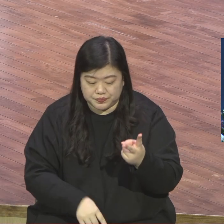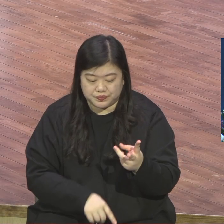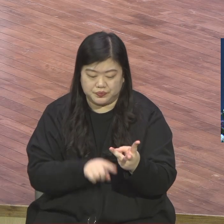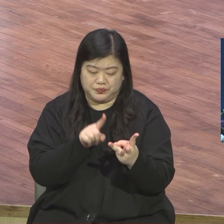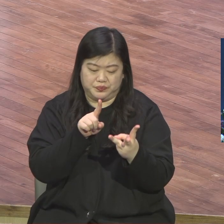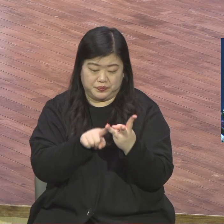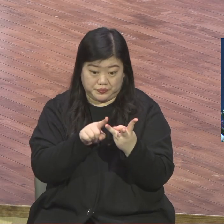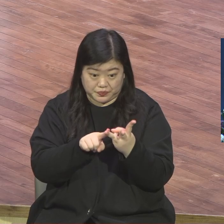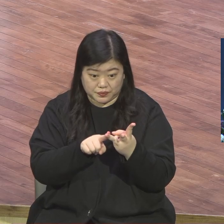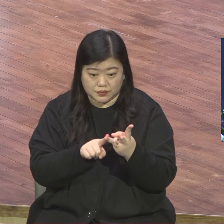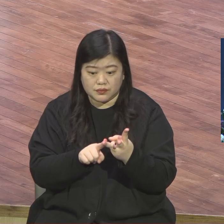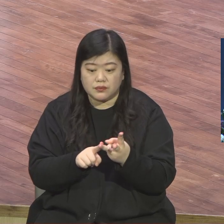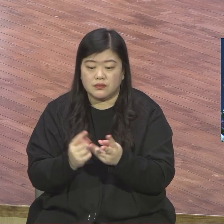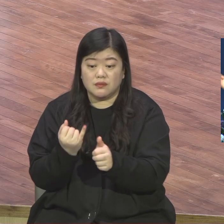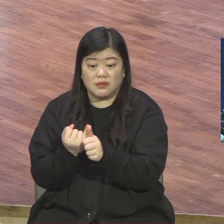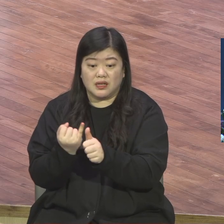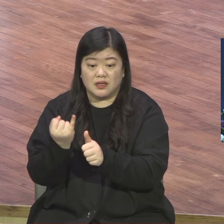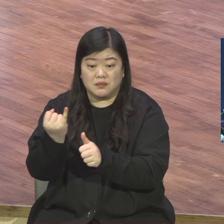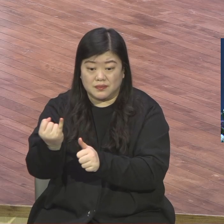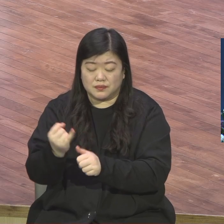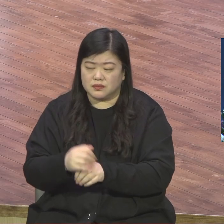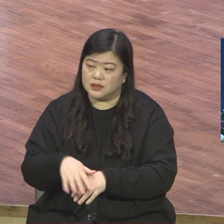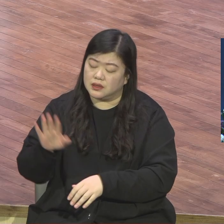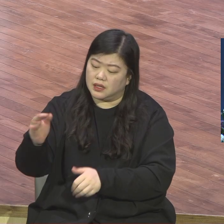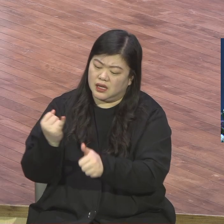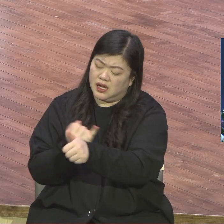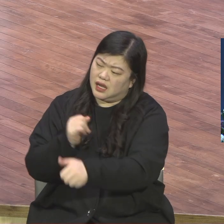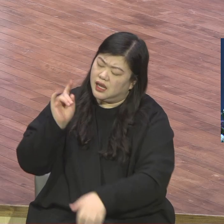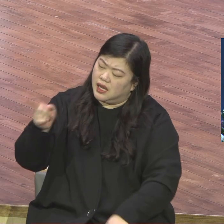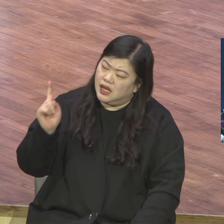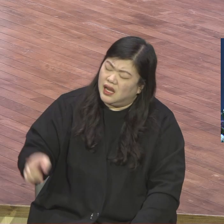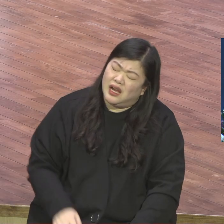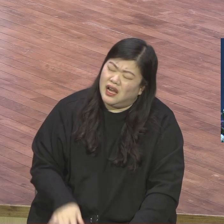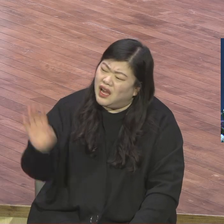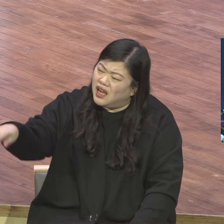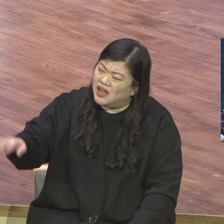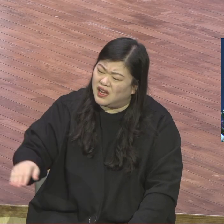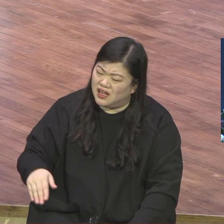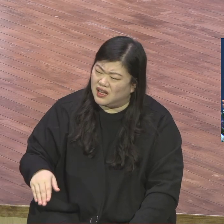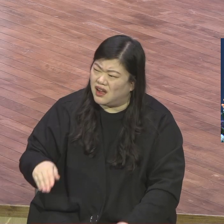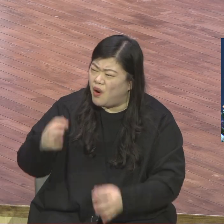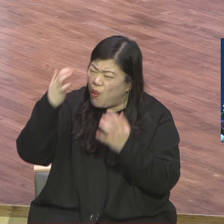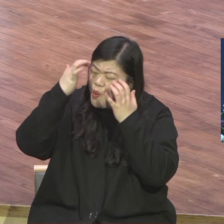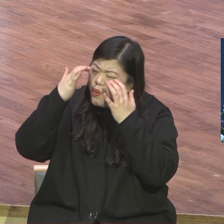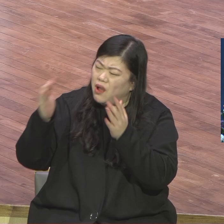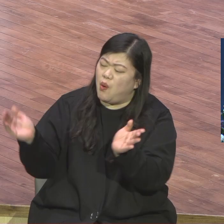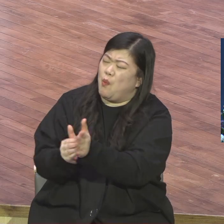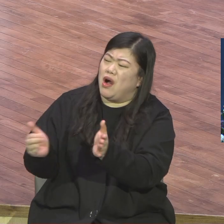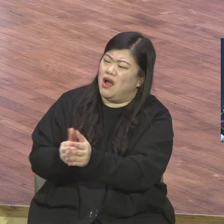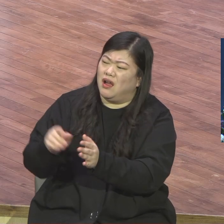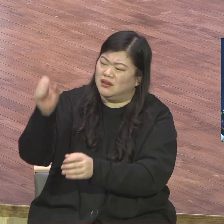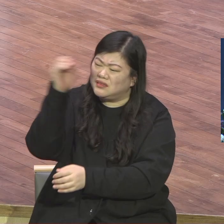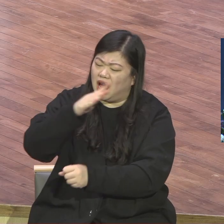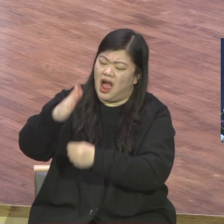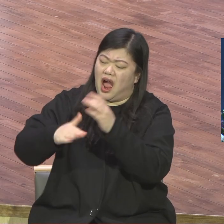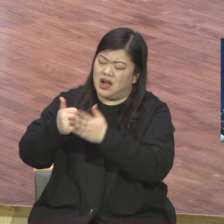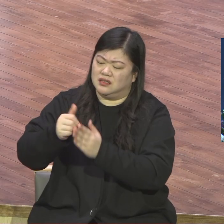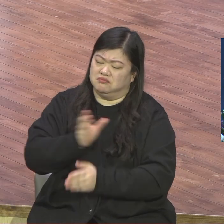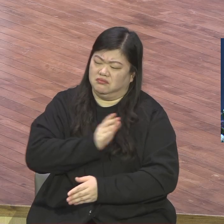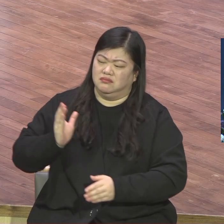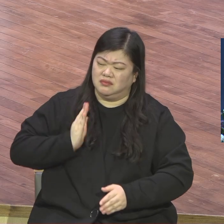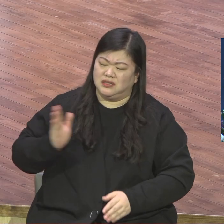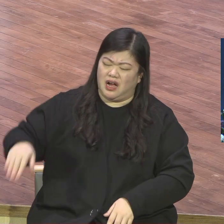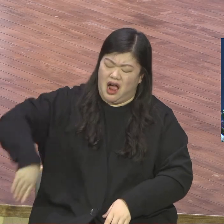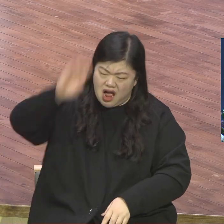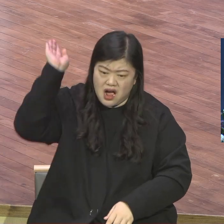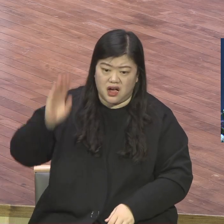너 하나님을 욕하고 죽으라. 하나님을 욕하고 죽으라. 그리고 욥을 떠나버렸습니다. 자식 다